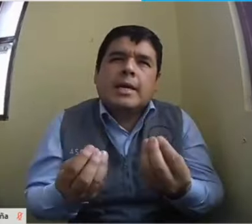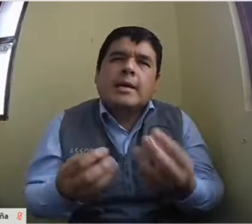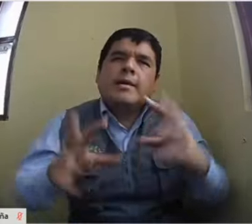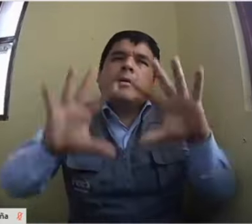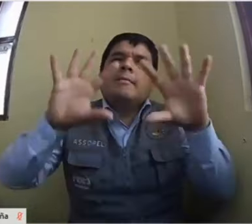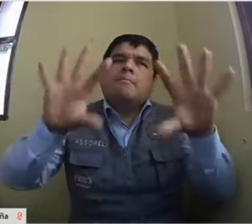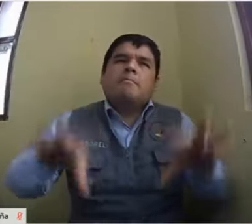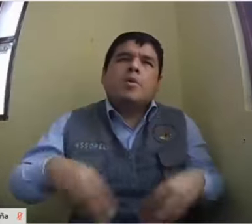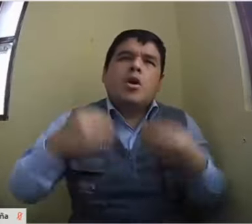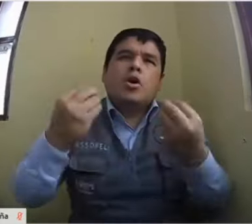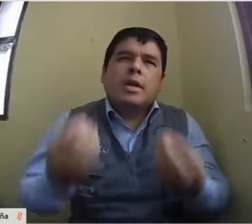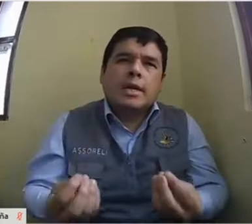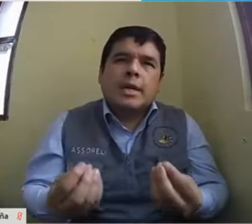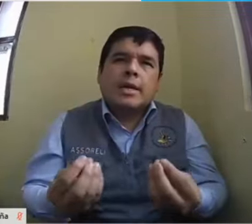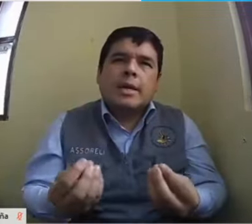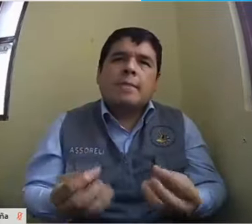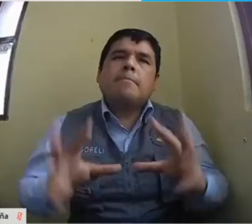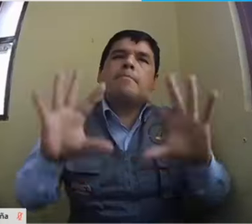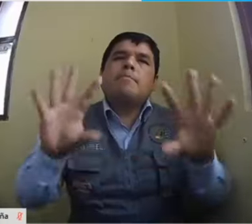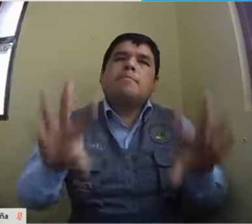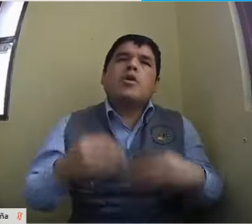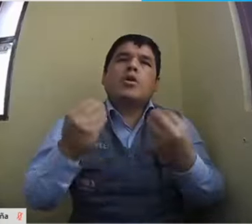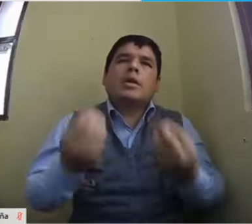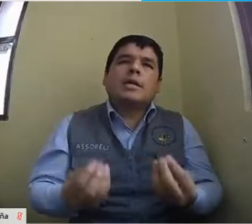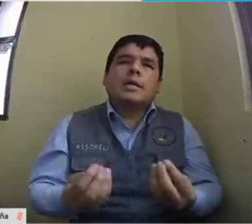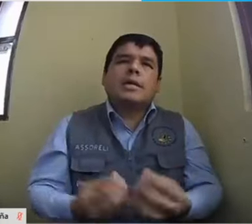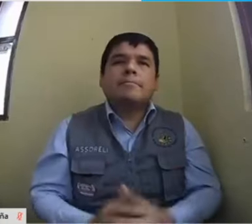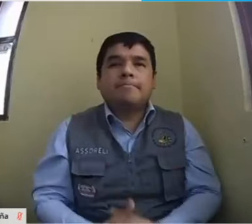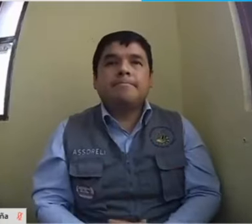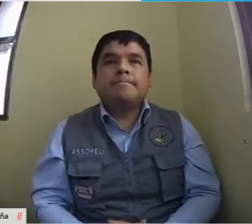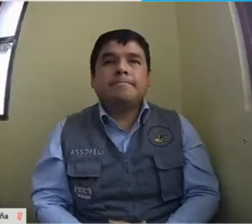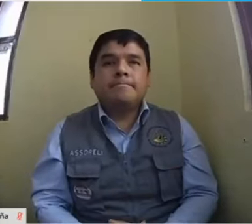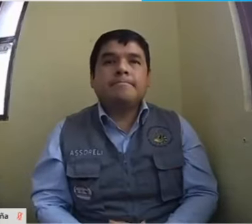¿Por qué? ¿Por qué? Esa es la señal de por qué.